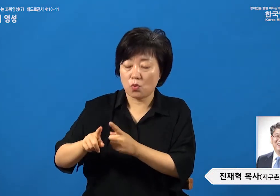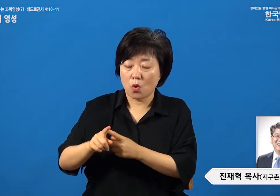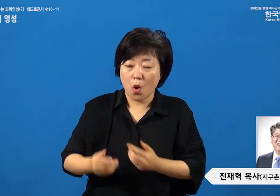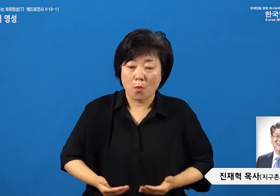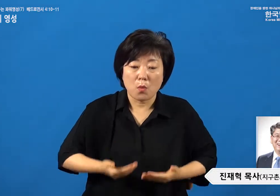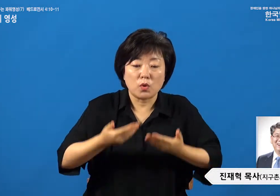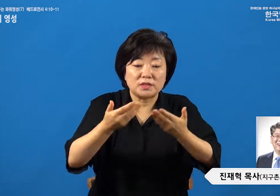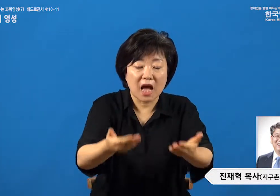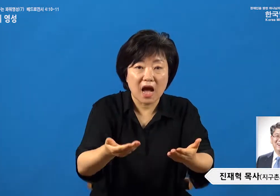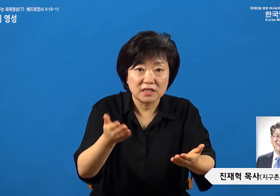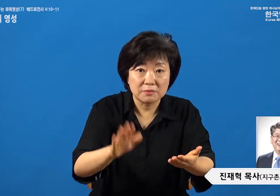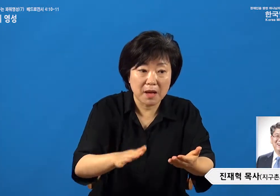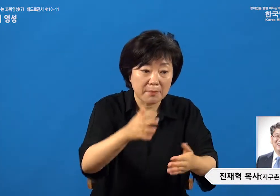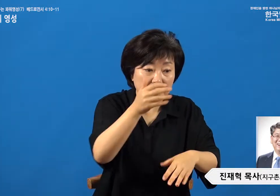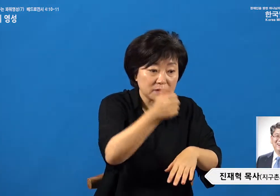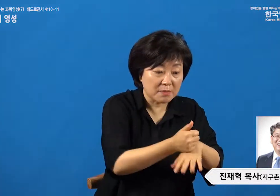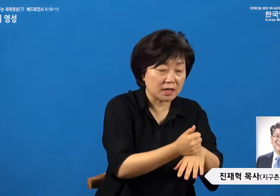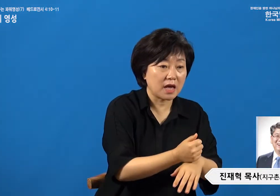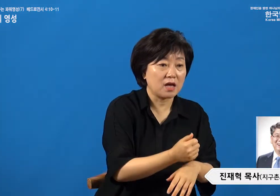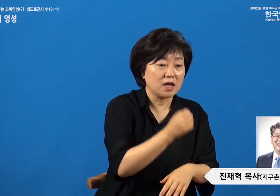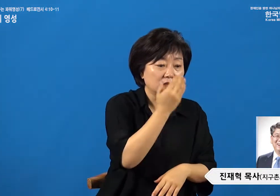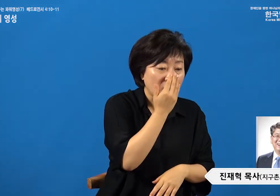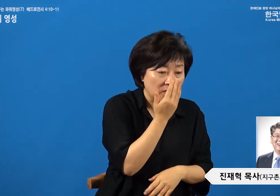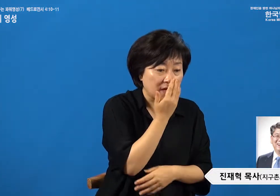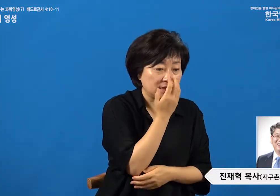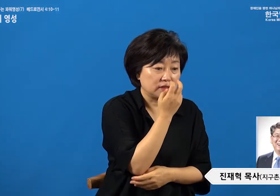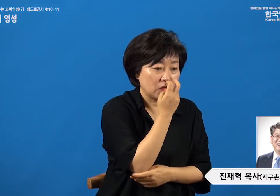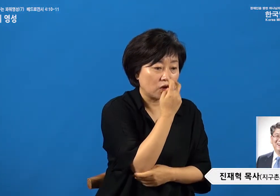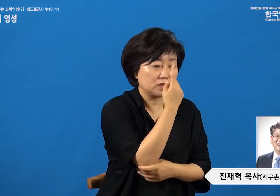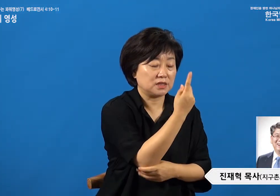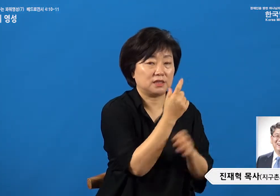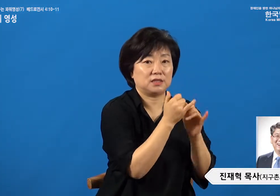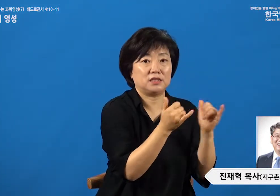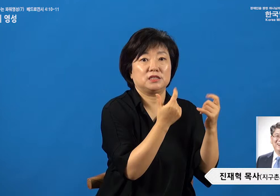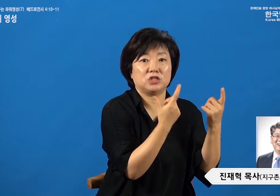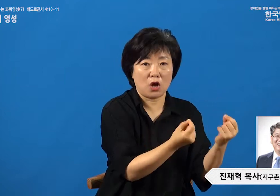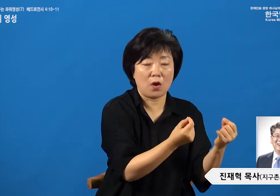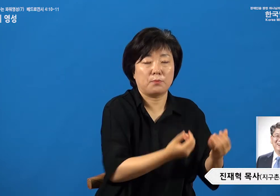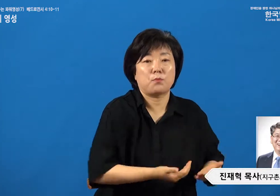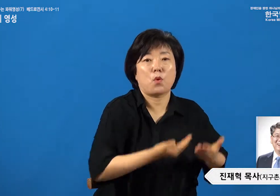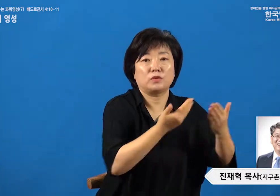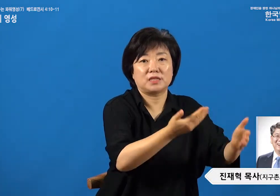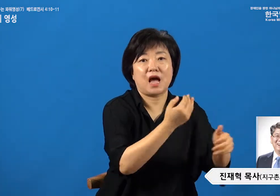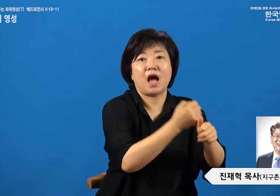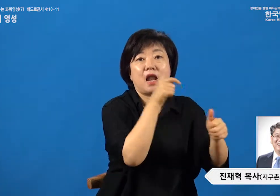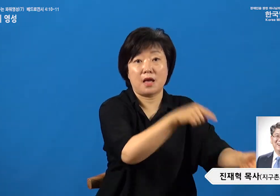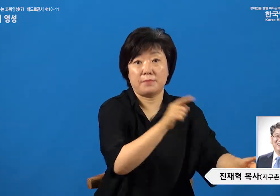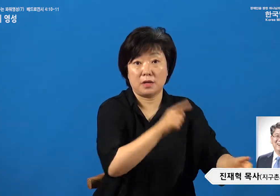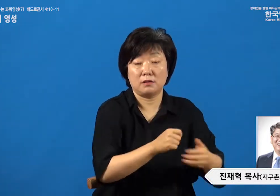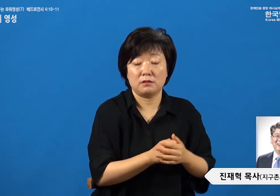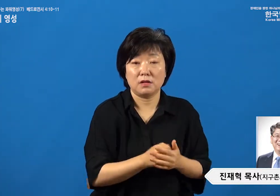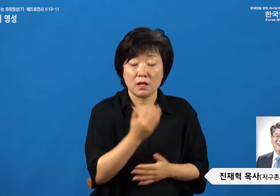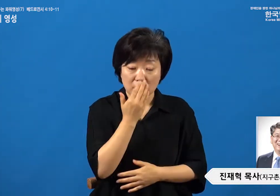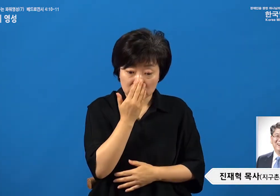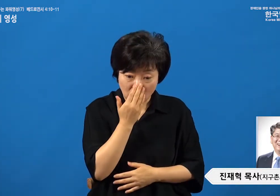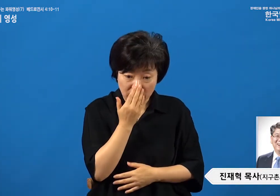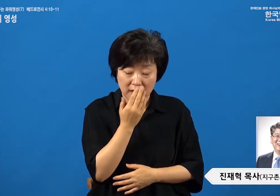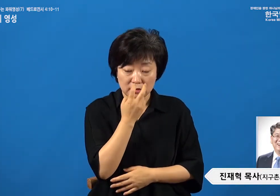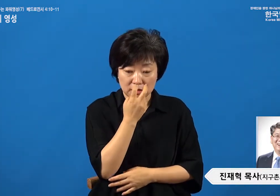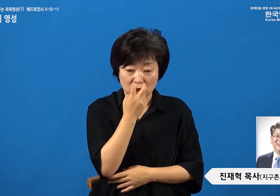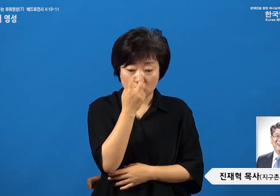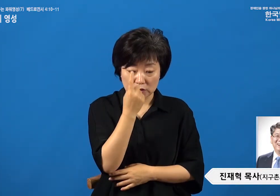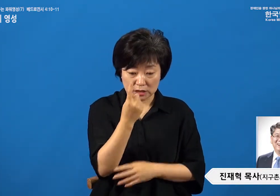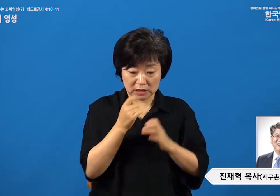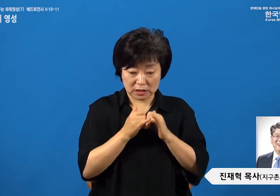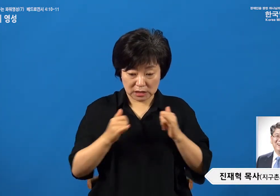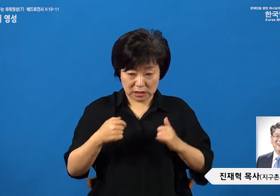선한 청지기처럼 봉사하라 라고 말씀하고 있습니다. 그런데 이 선한 청지기가